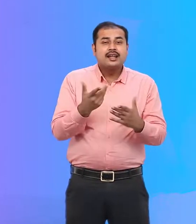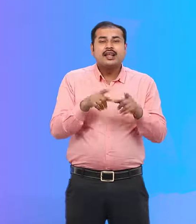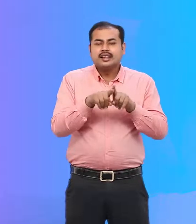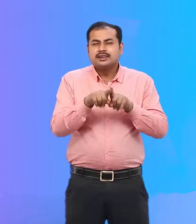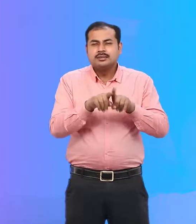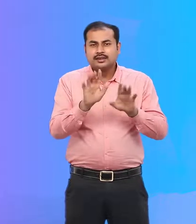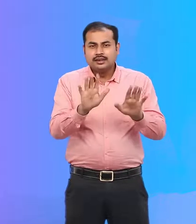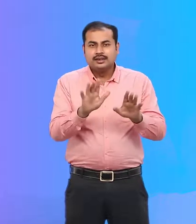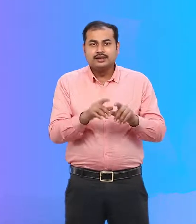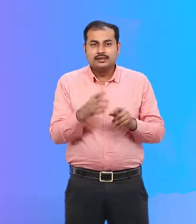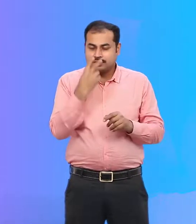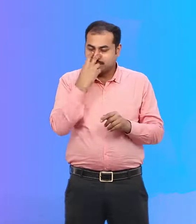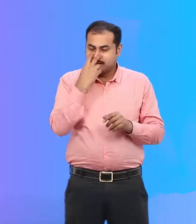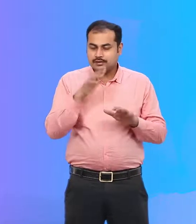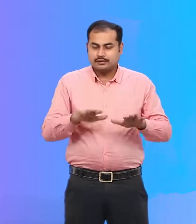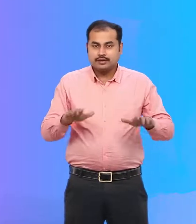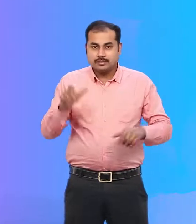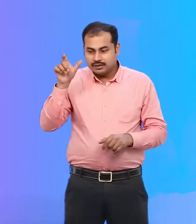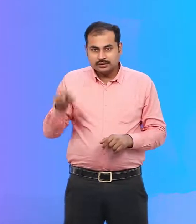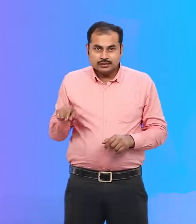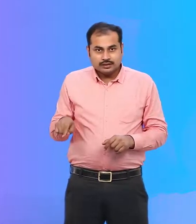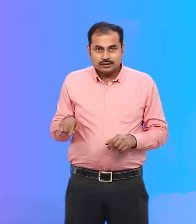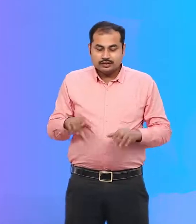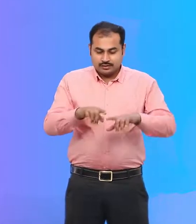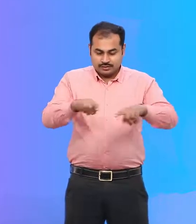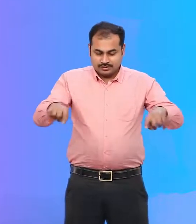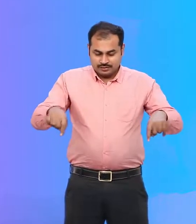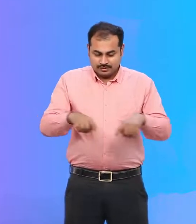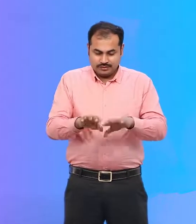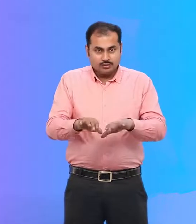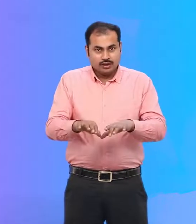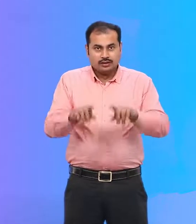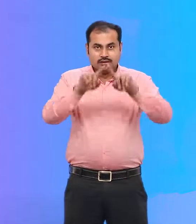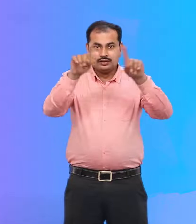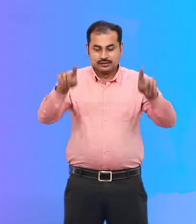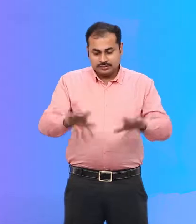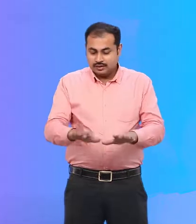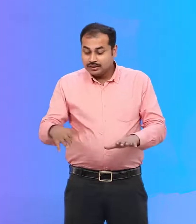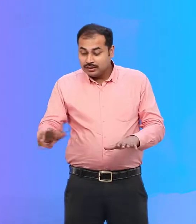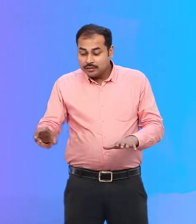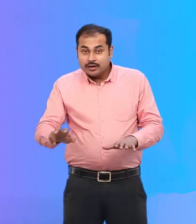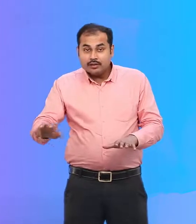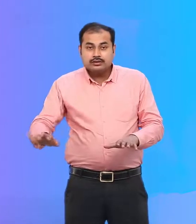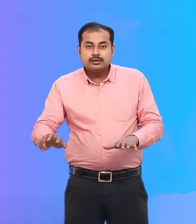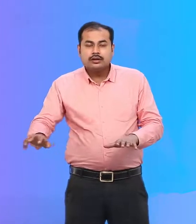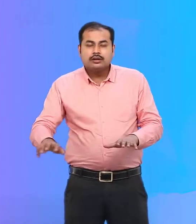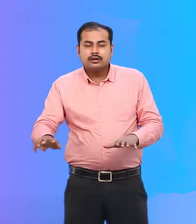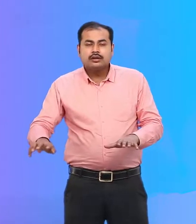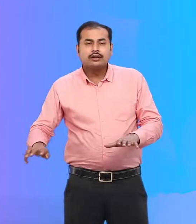उपकरणों जैसे कि ब्रेड कीबोर्ड और वर्टिकल माउस इत्यादि से सरलता से पहुंच पाएं और अपना